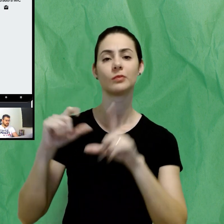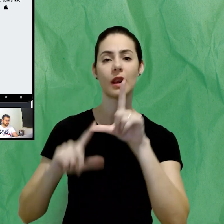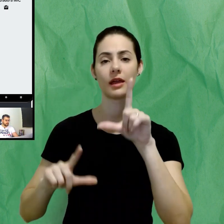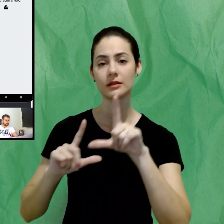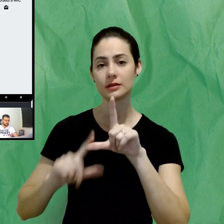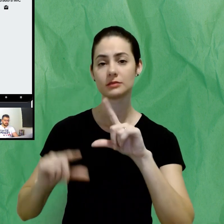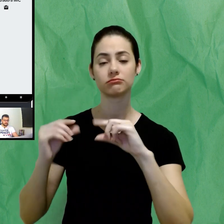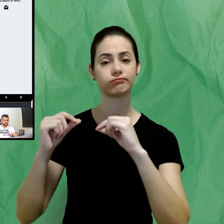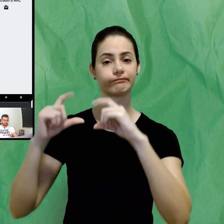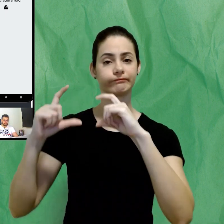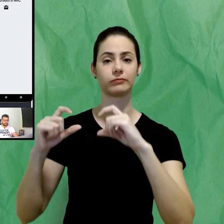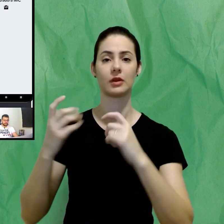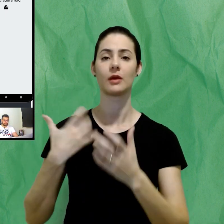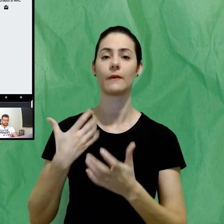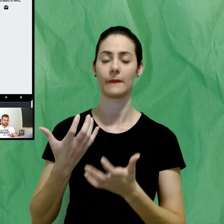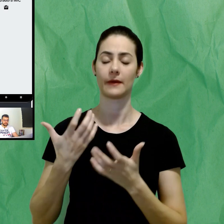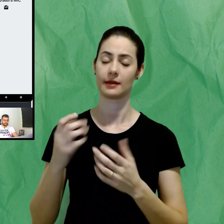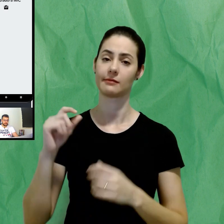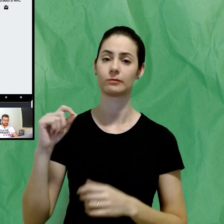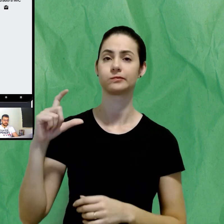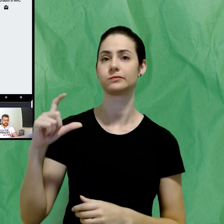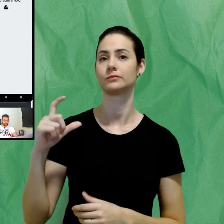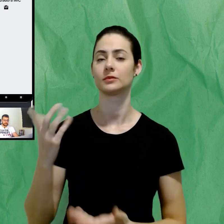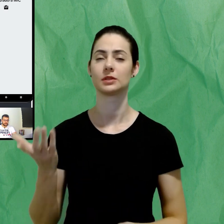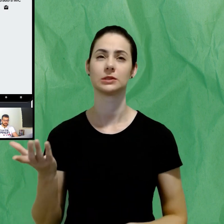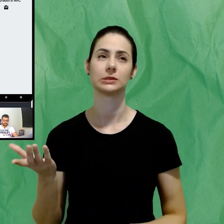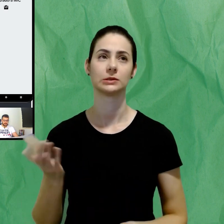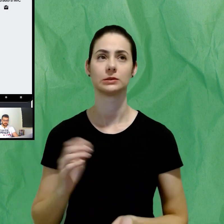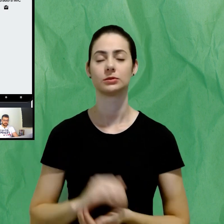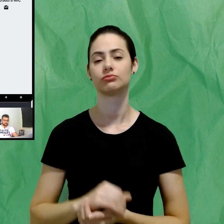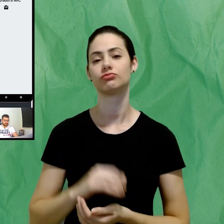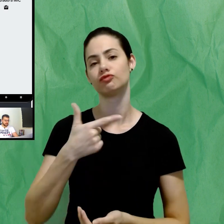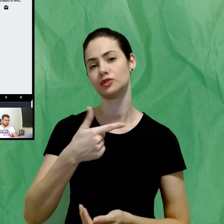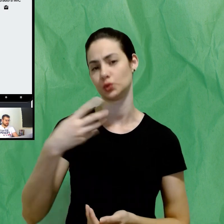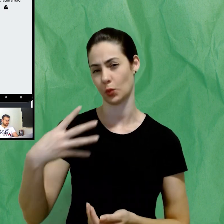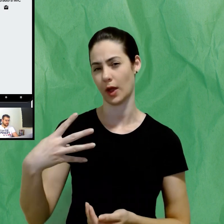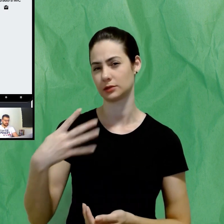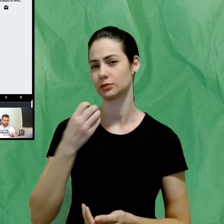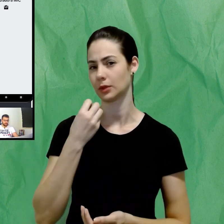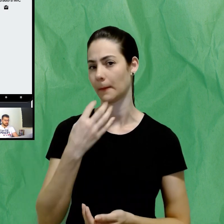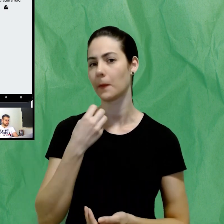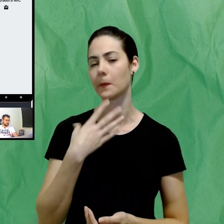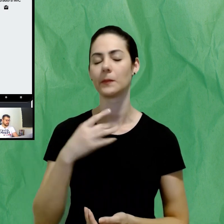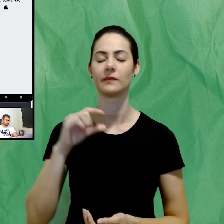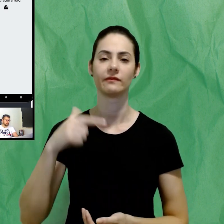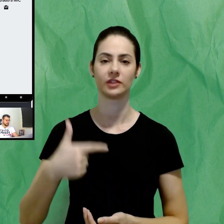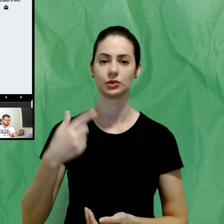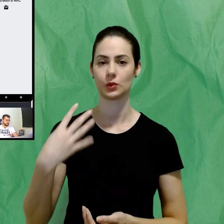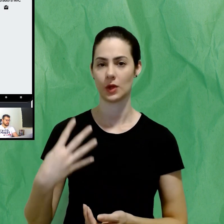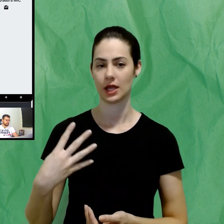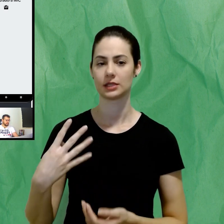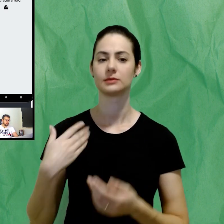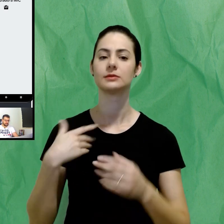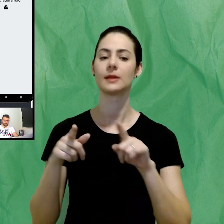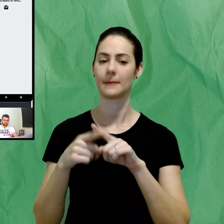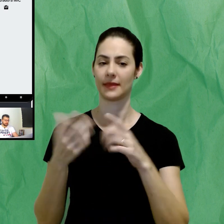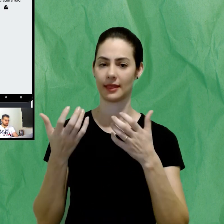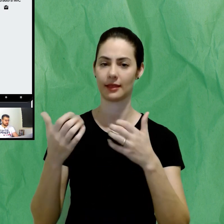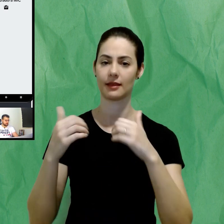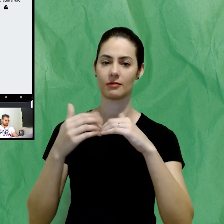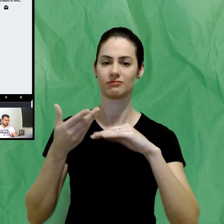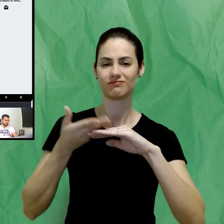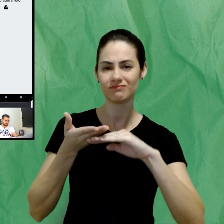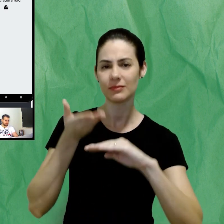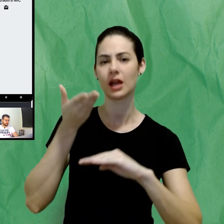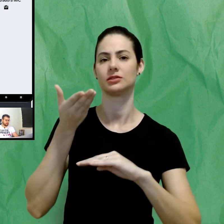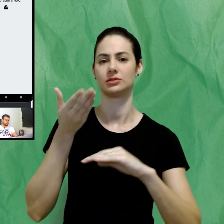quero. Quero um font size aqui, acho que 24 vai ficar bom. E eu vou pedir um distanciamento para o topo,